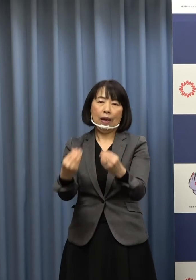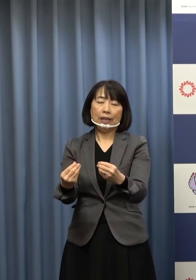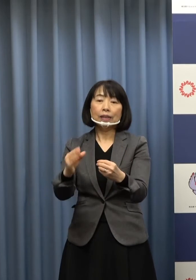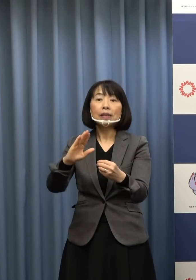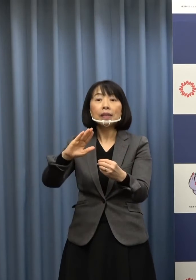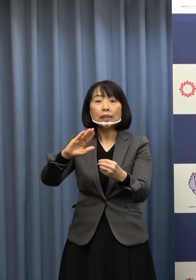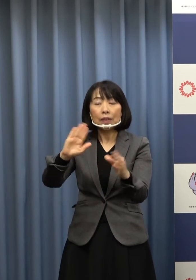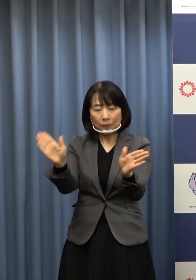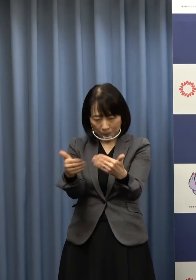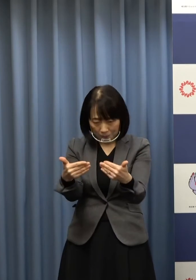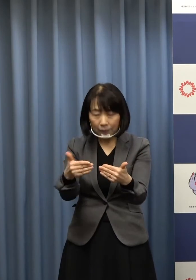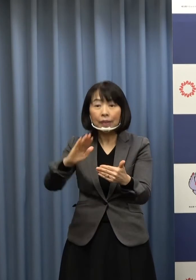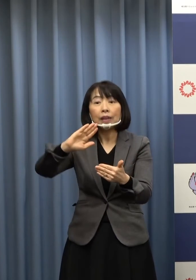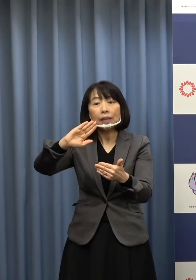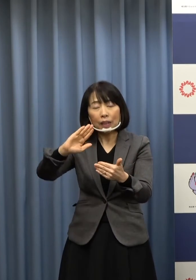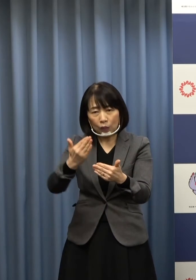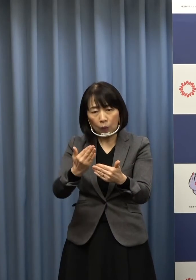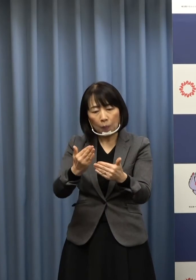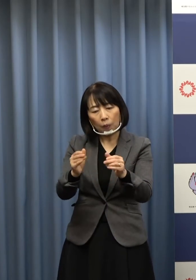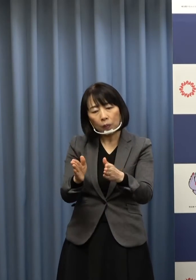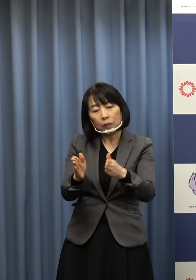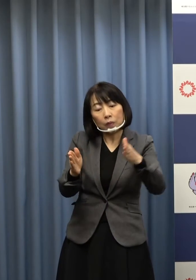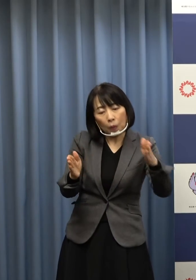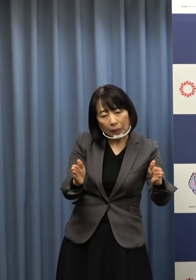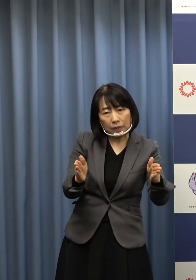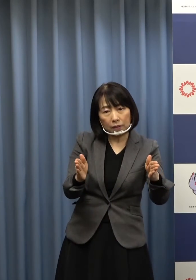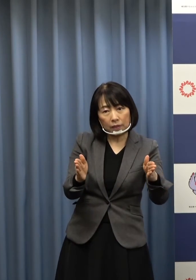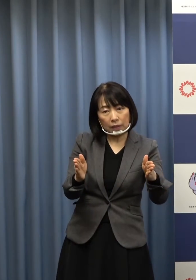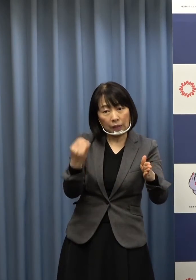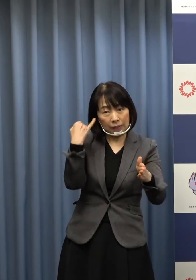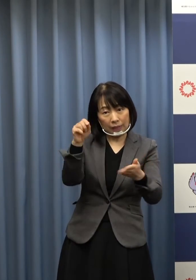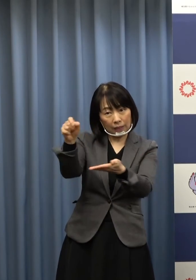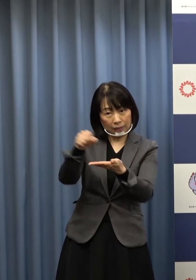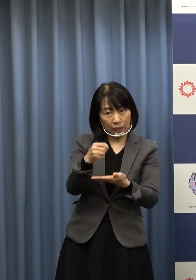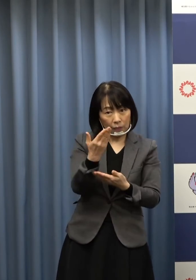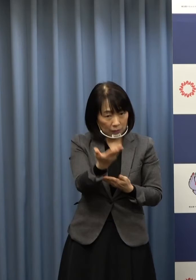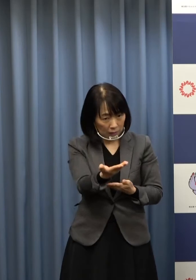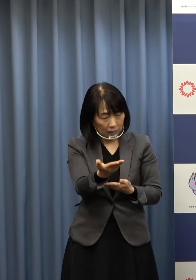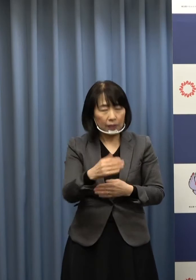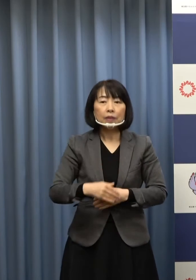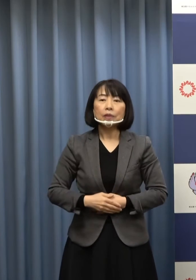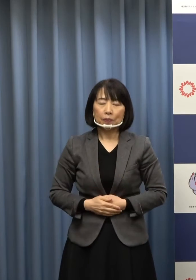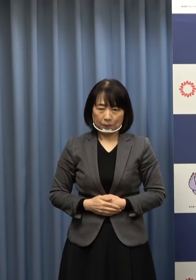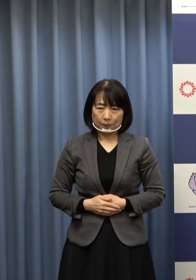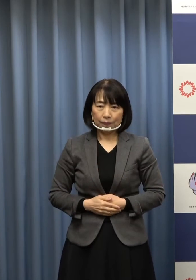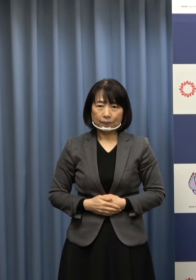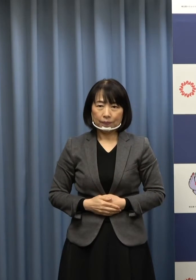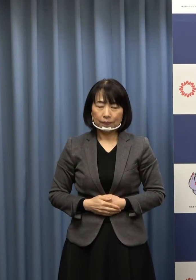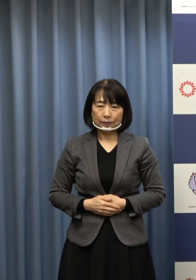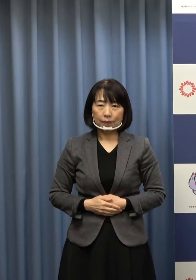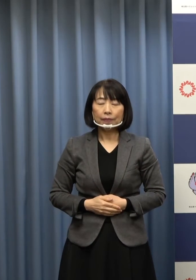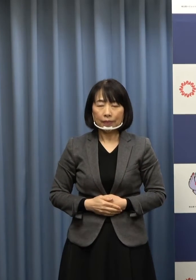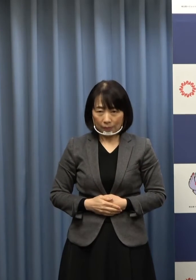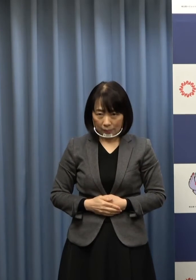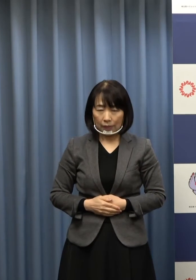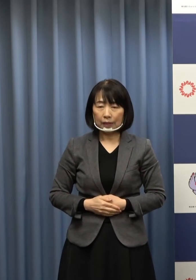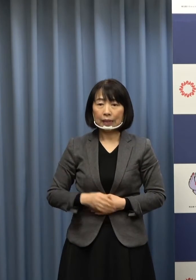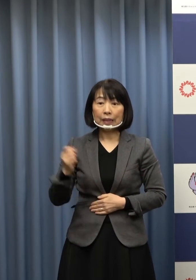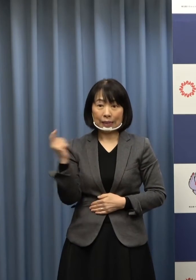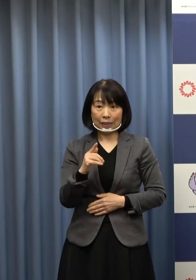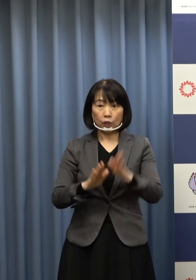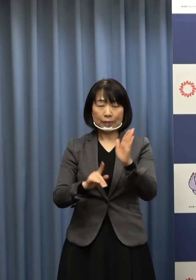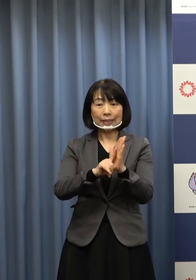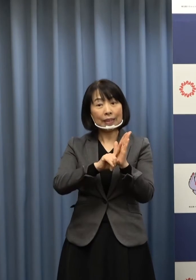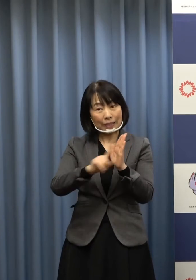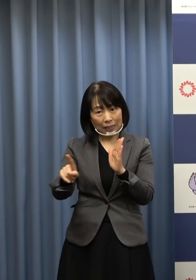ことを専門家から意見が出たということでよろしいですか。 すみません、ちょっと整理しますね。解除は例えばそのどっかの段階でするんだ